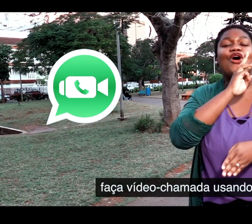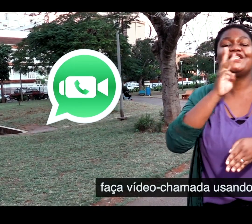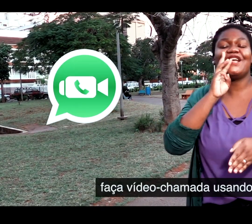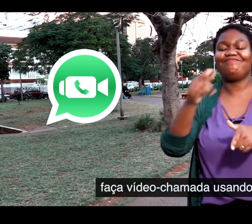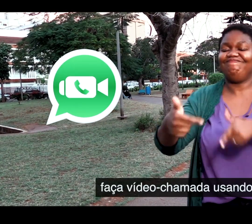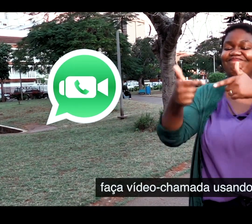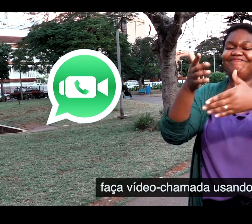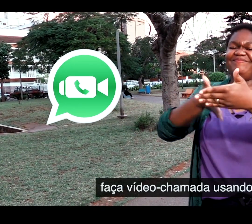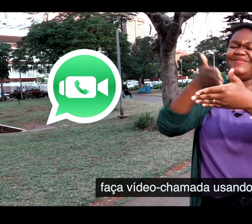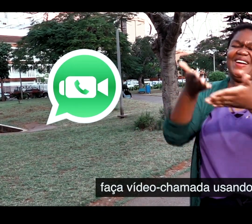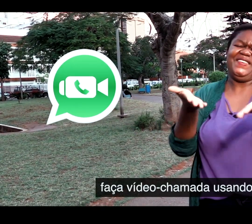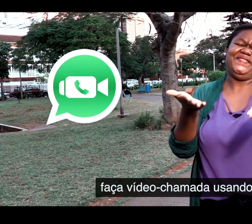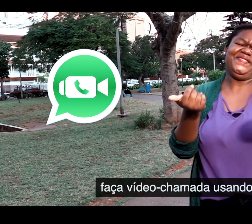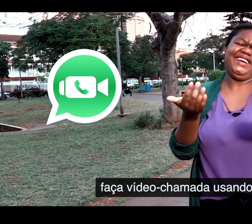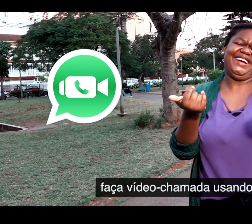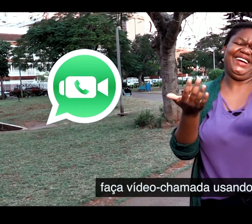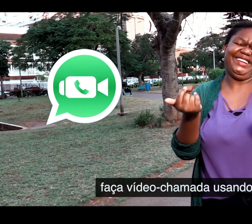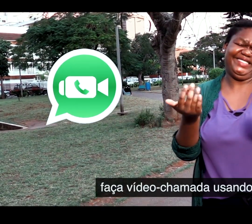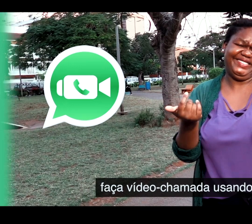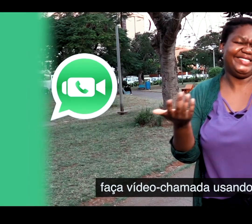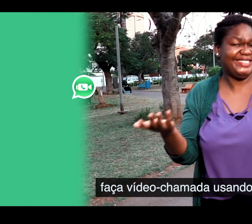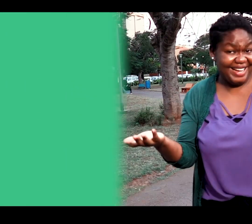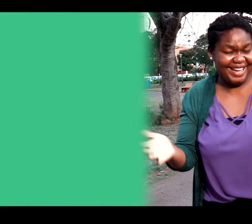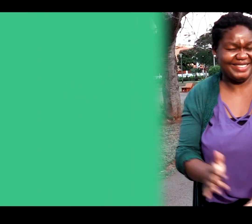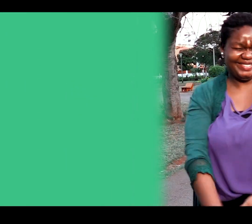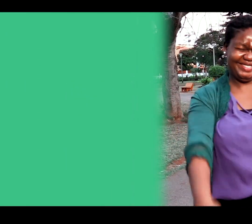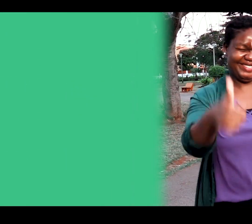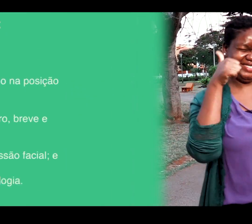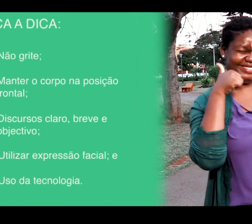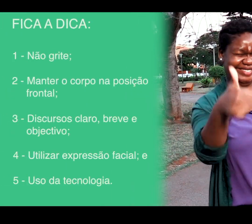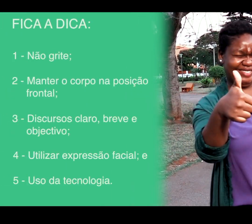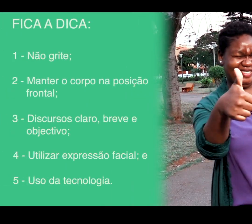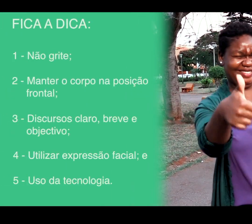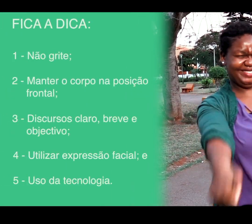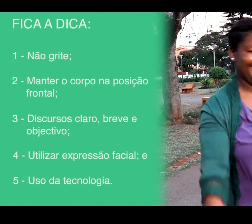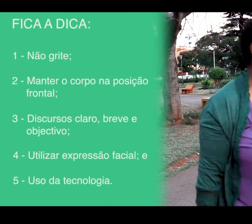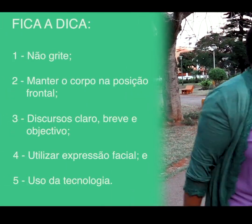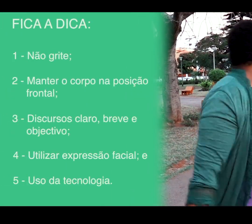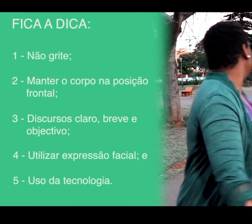faça videochamadas usando as mesmas dicas.